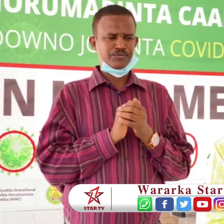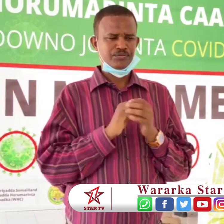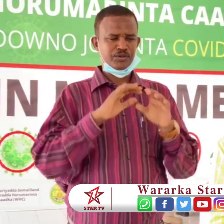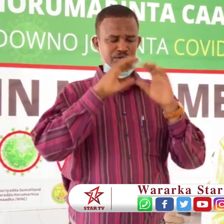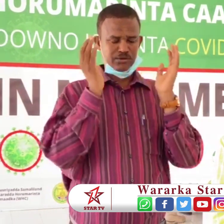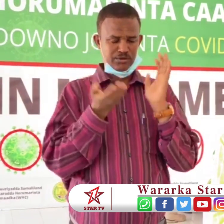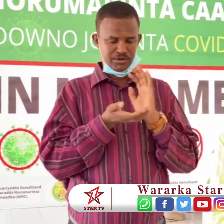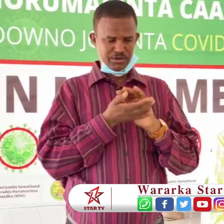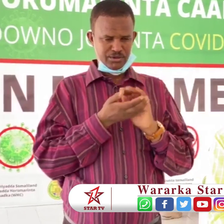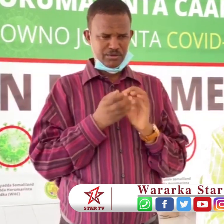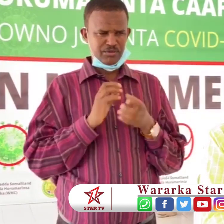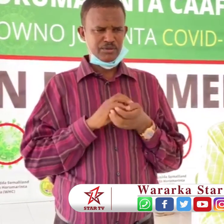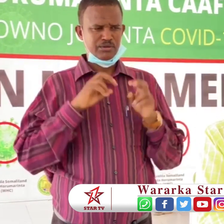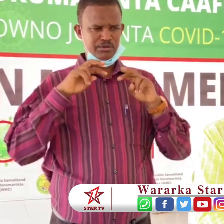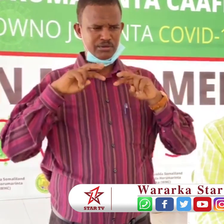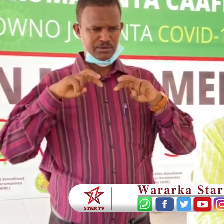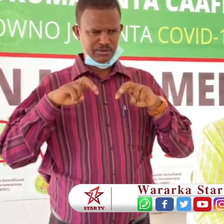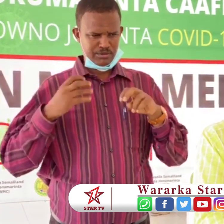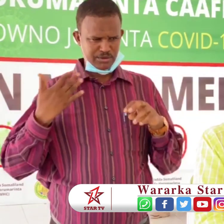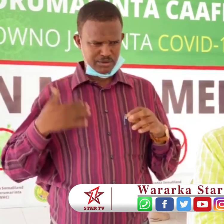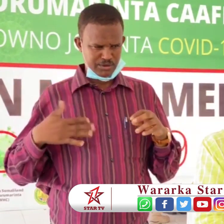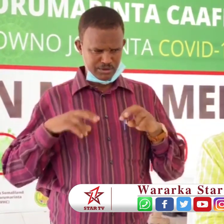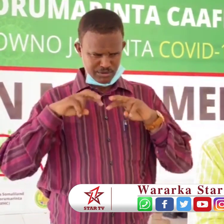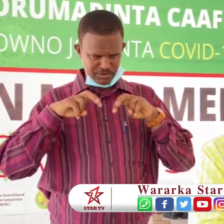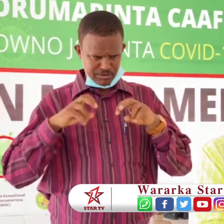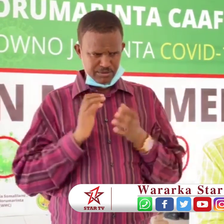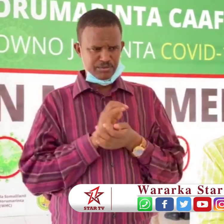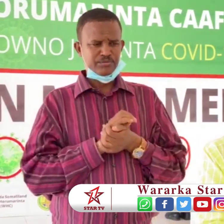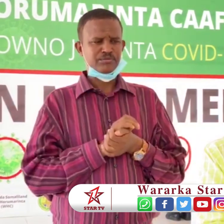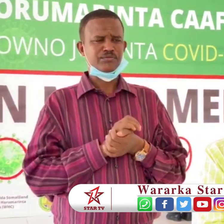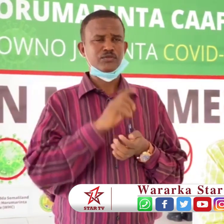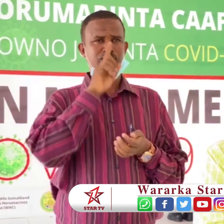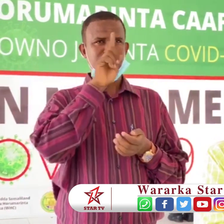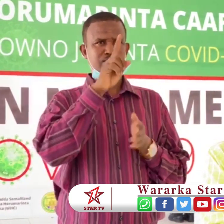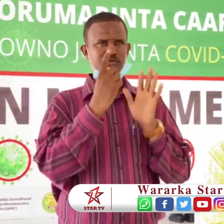tirada guud ee cudurka laga baaray waa